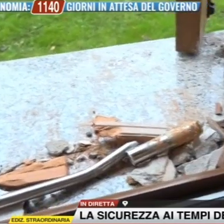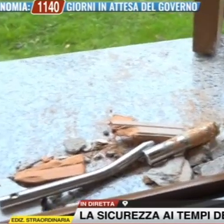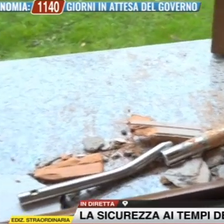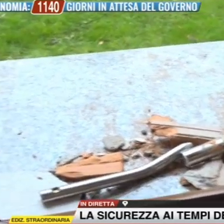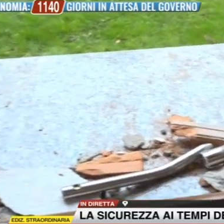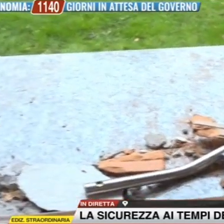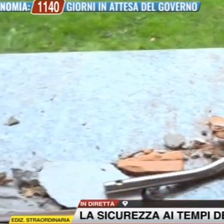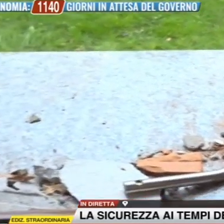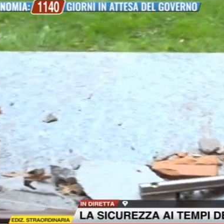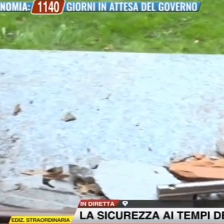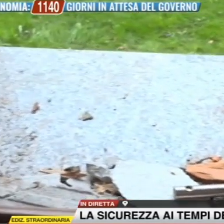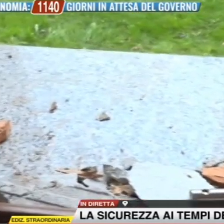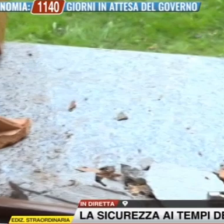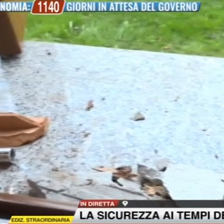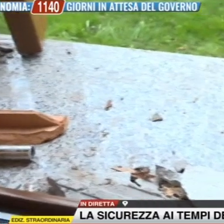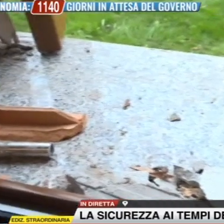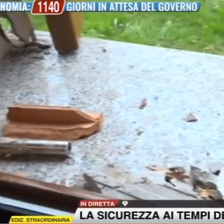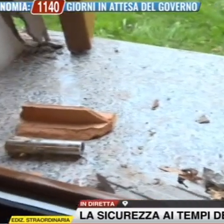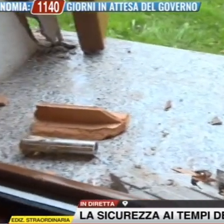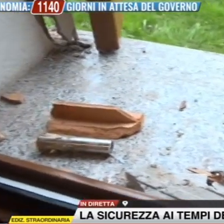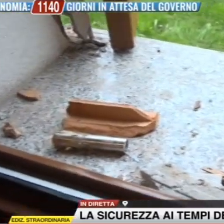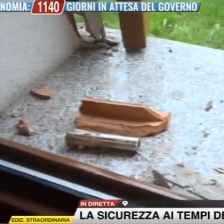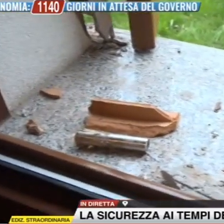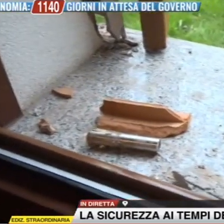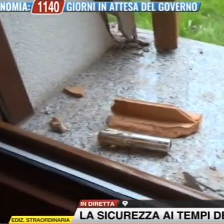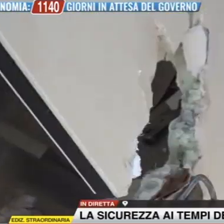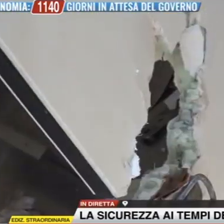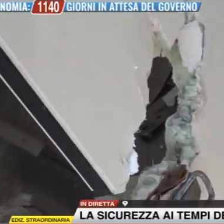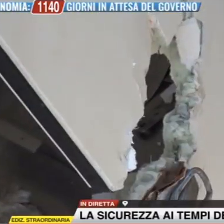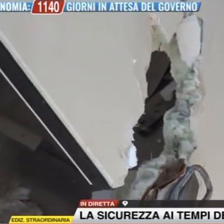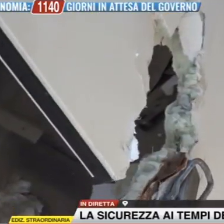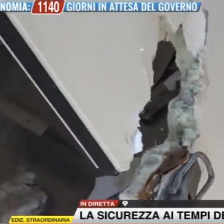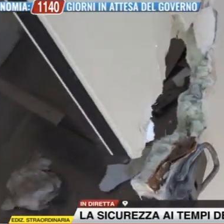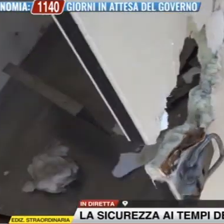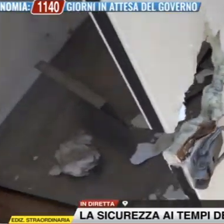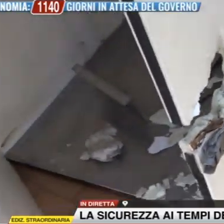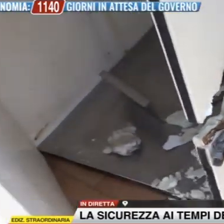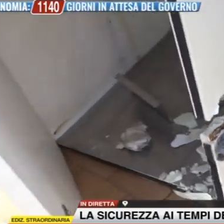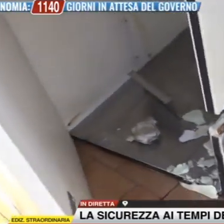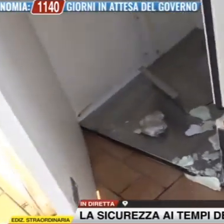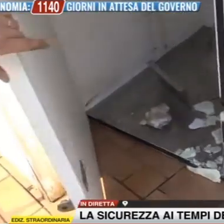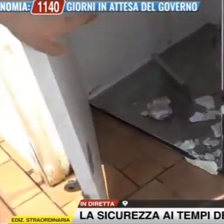Beh, innanzitutto il furto in casa è un reato estremamente fastidioso, grave, perché una vittima viene